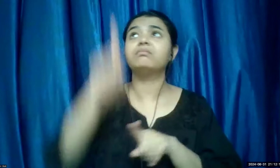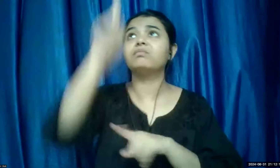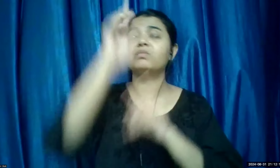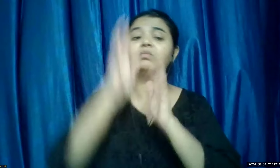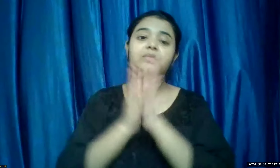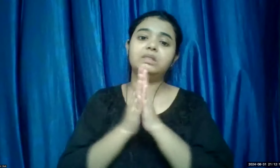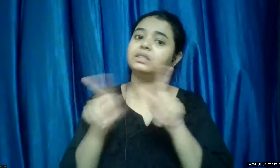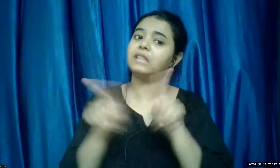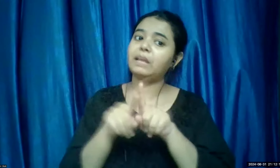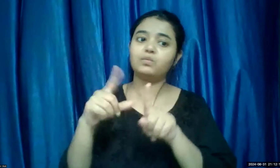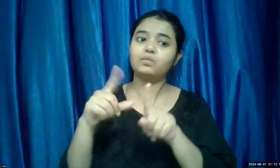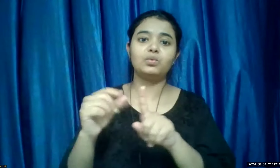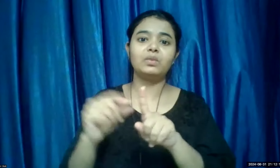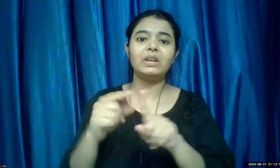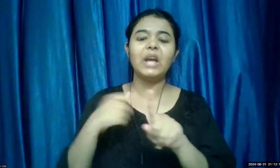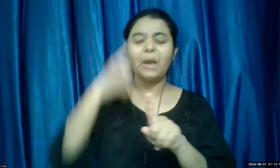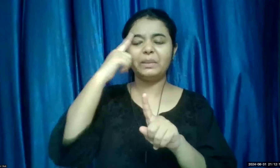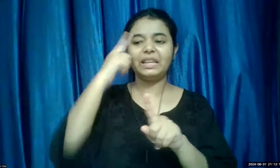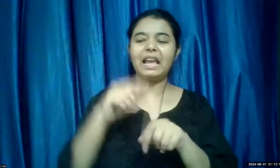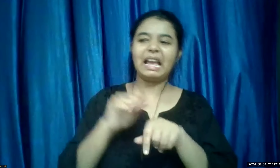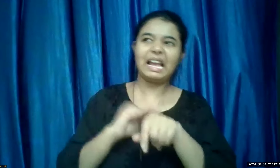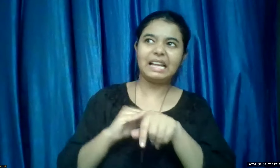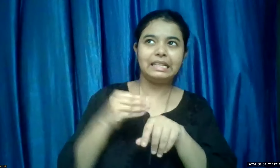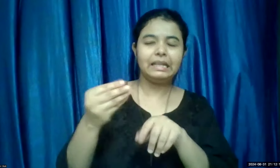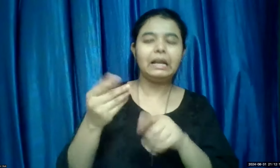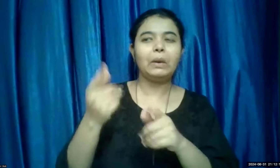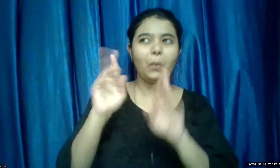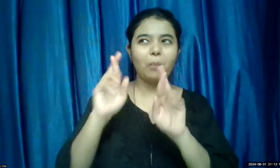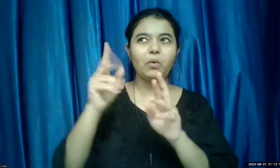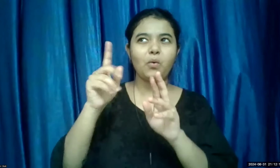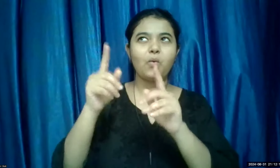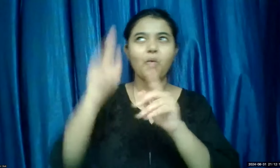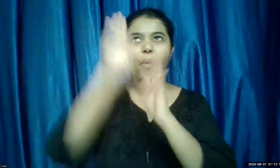से कुछ चाहिए, इसी को भक्ति कहा गया है।